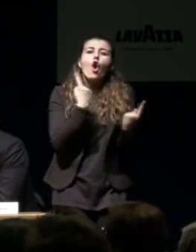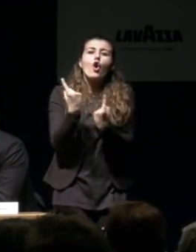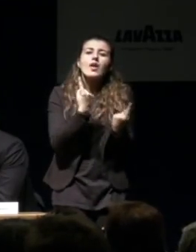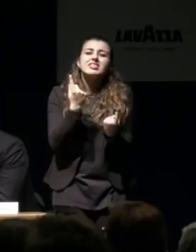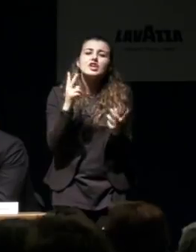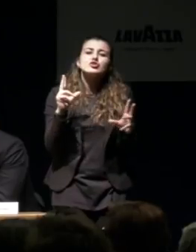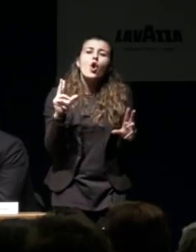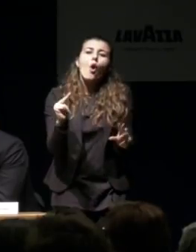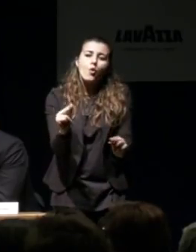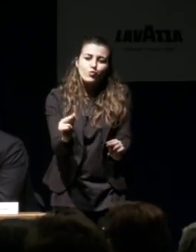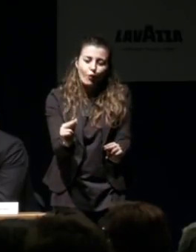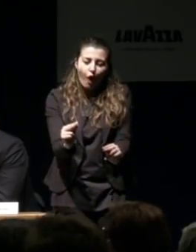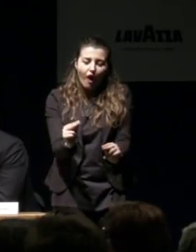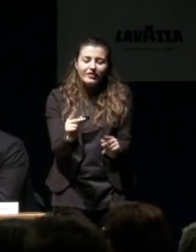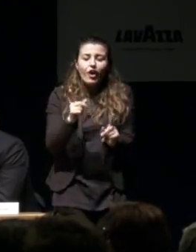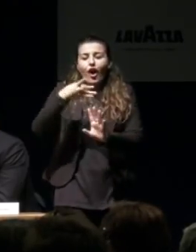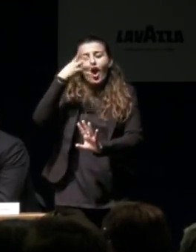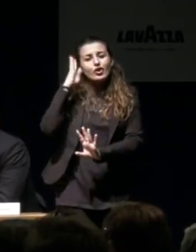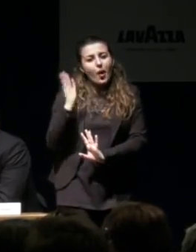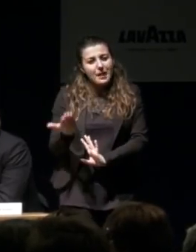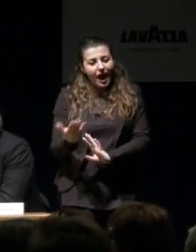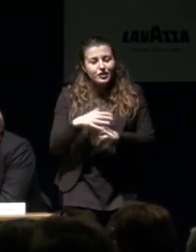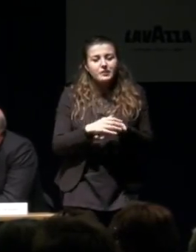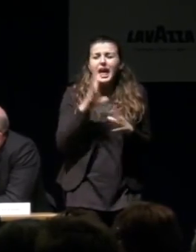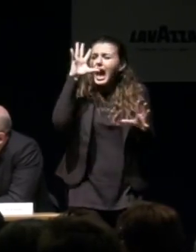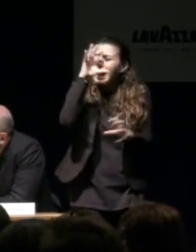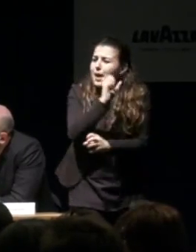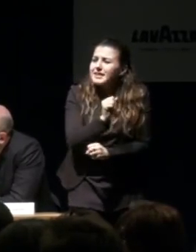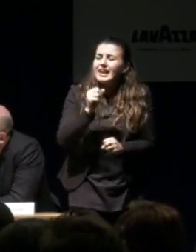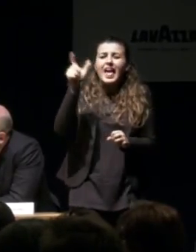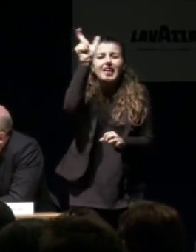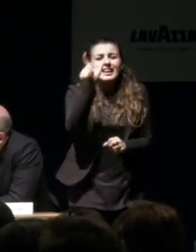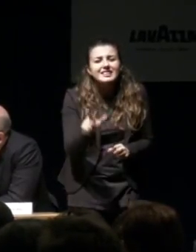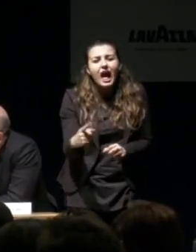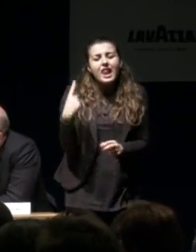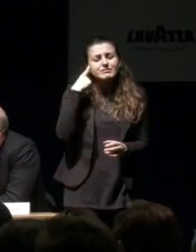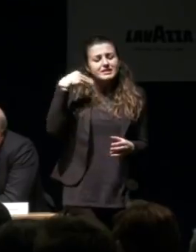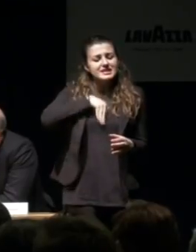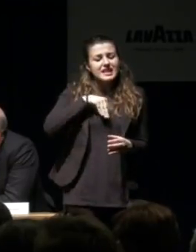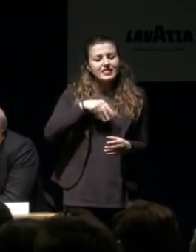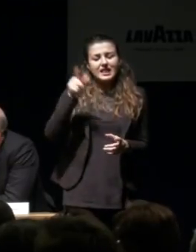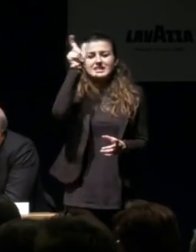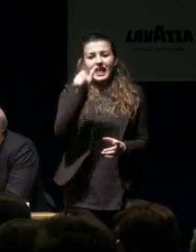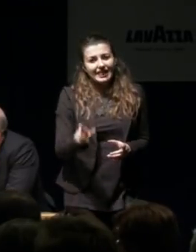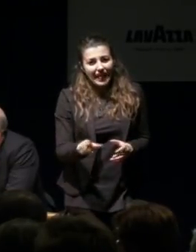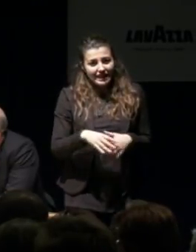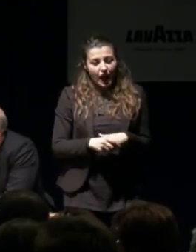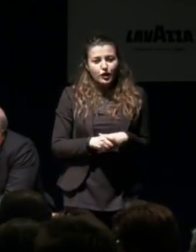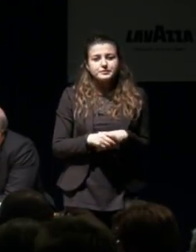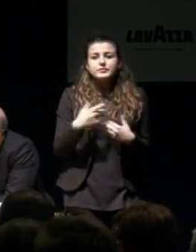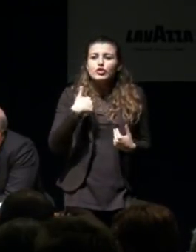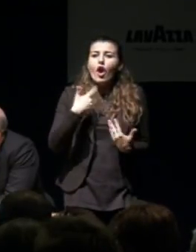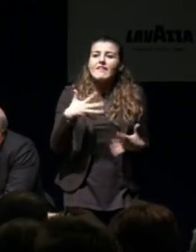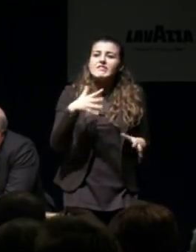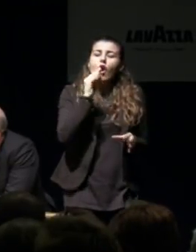come per lui era quello romano capire un po l'italia a sentirsi italiano ecco vi avevo